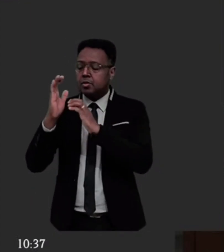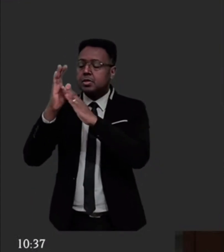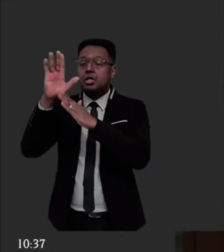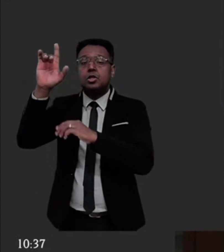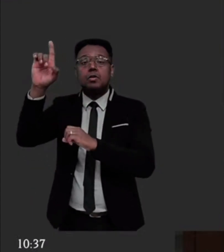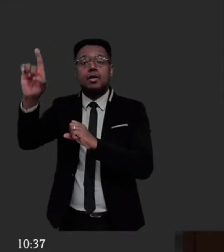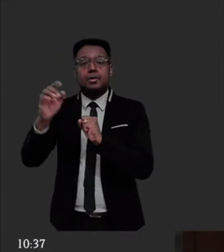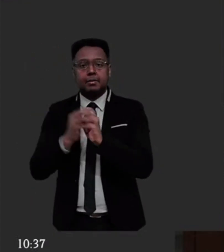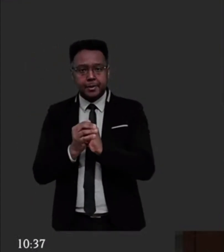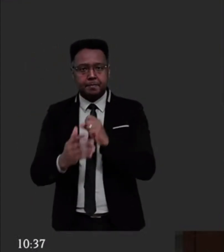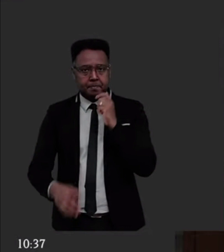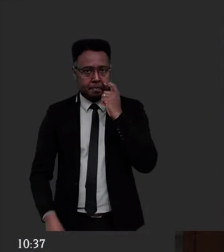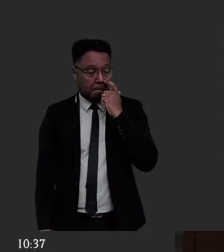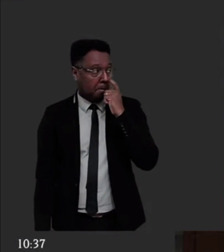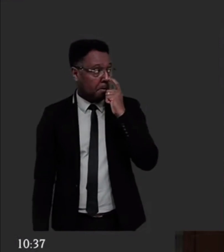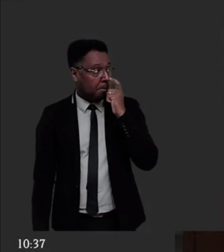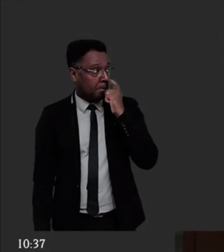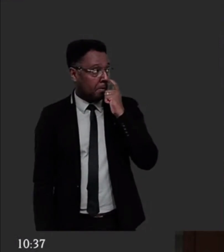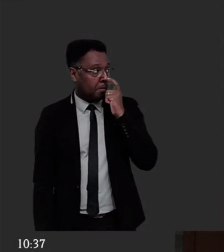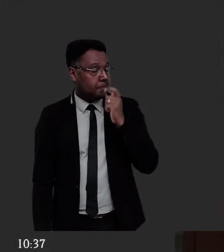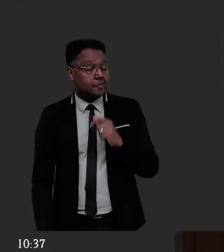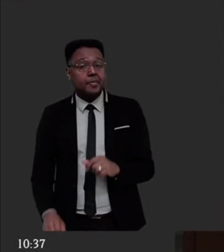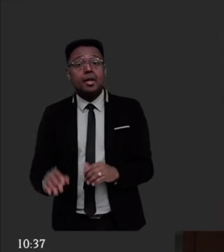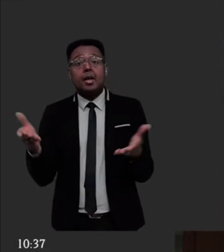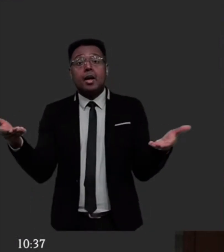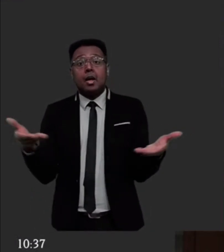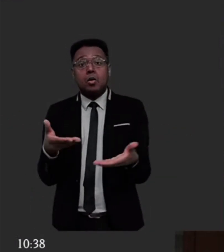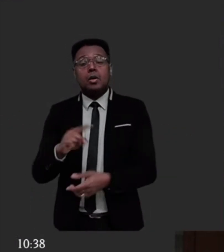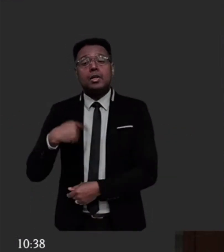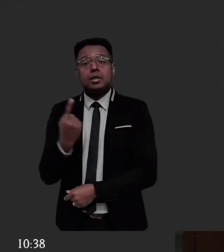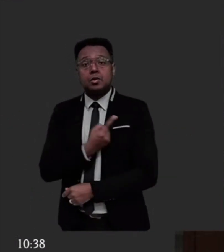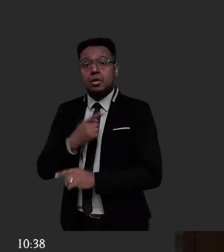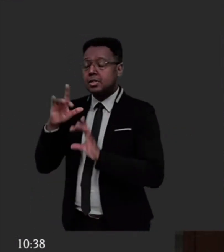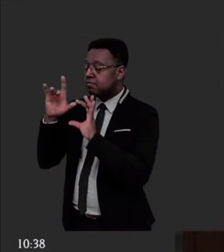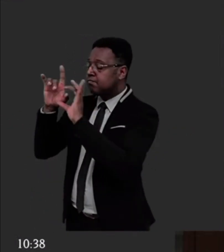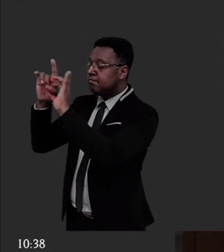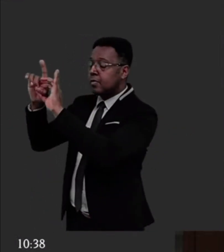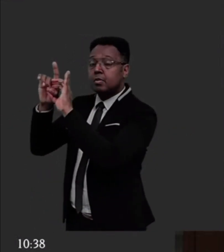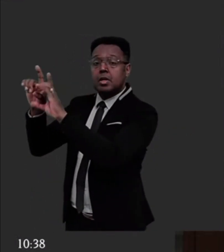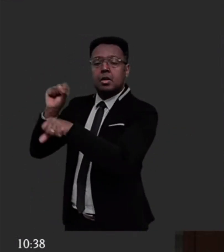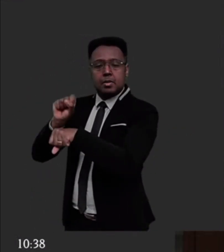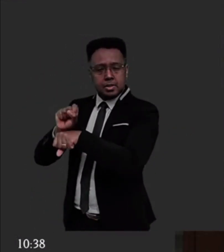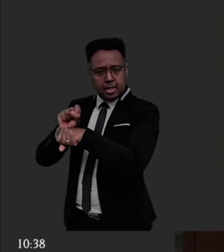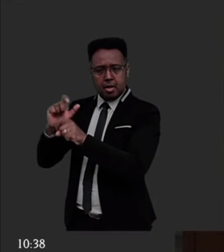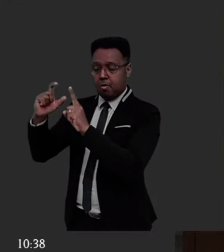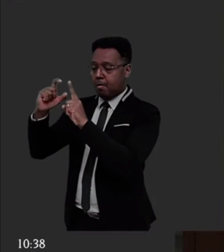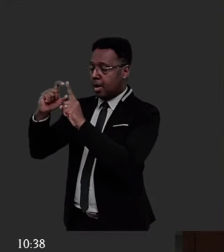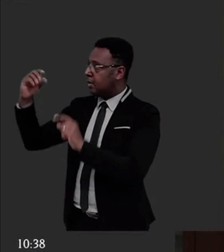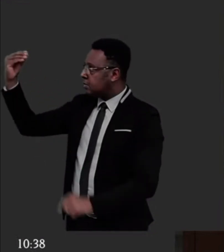louvado. Amém. Mas agora, em comunhão, vamos aguardar a revelação da Santa Palavra de